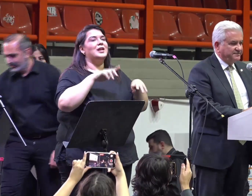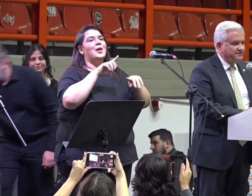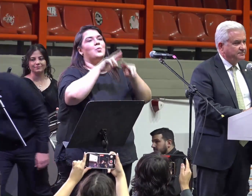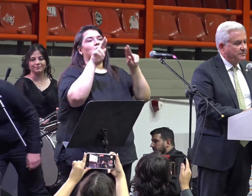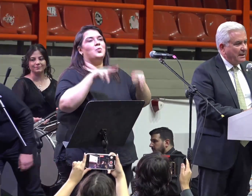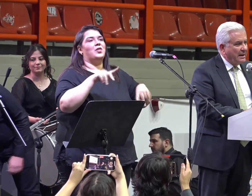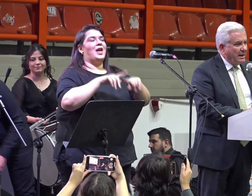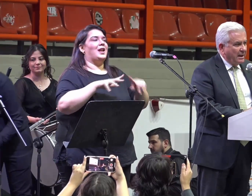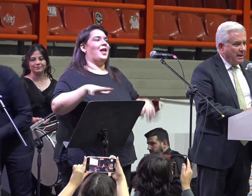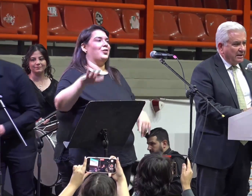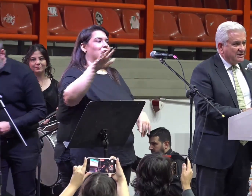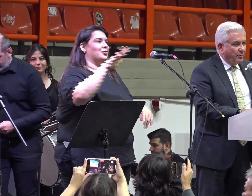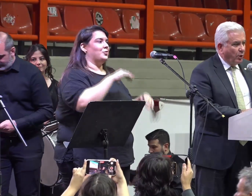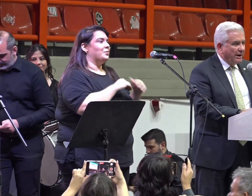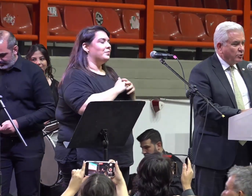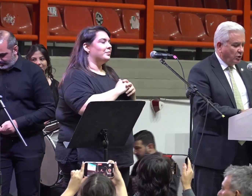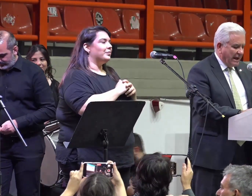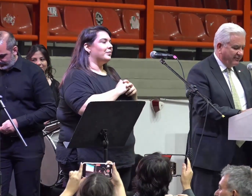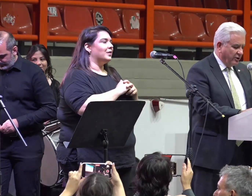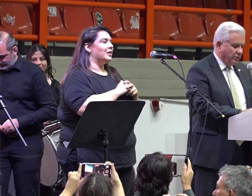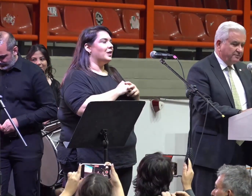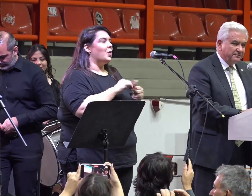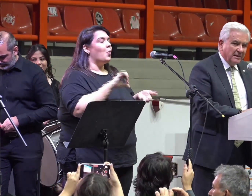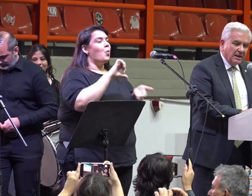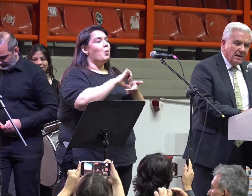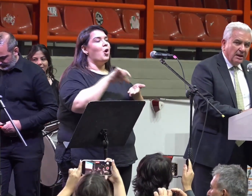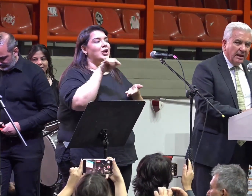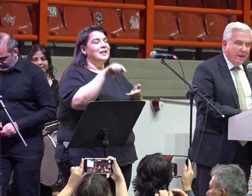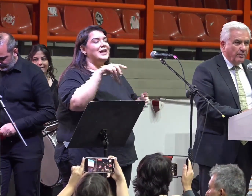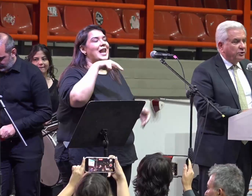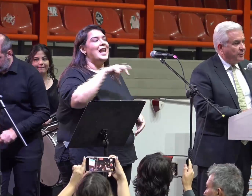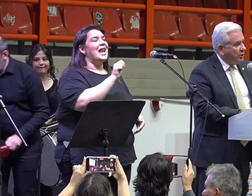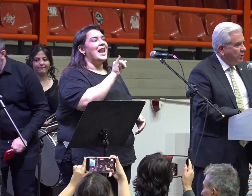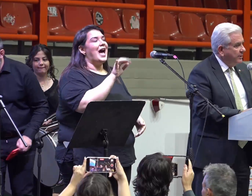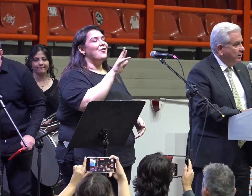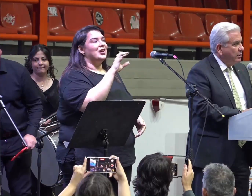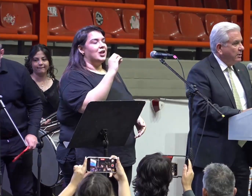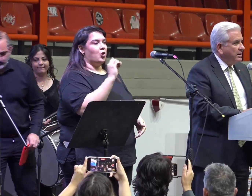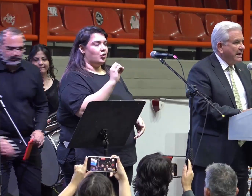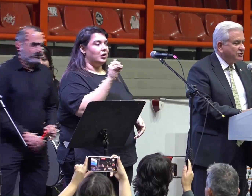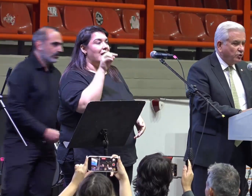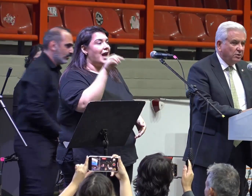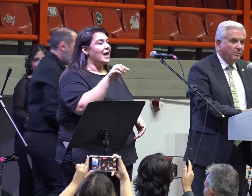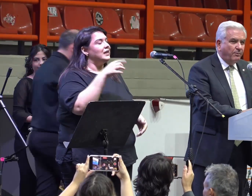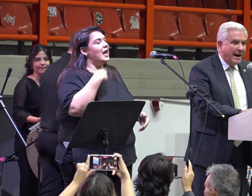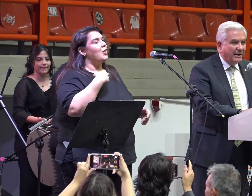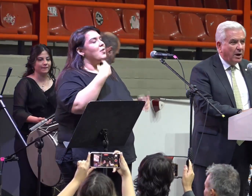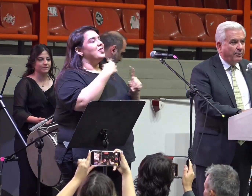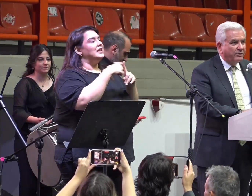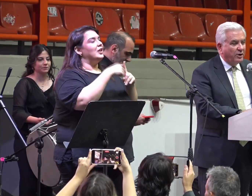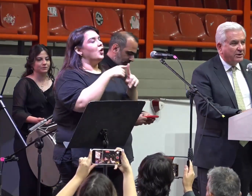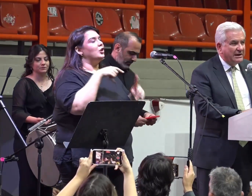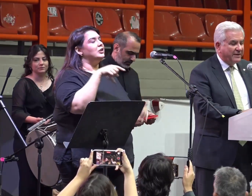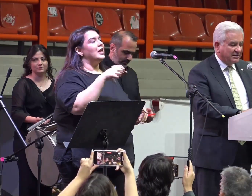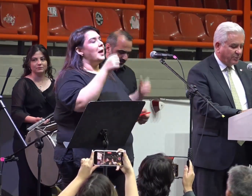Ελλάδας. Στην πόλη μου στο Λαύριο έχουμε το προνόμιο να ζουν πάνω